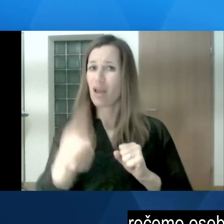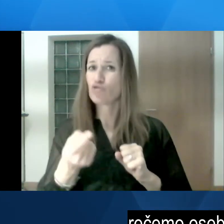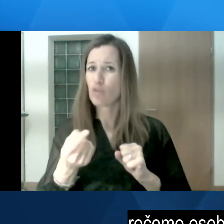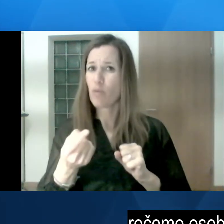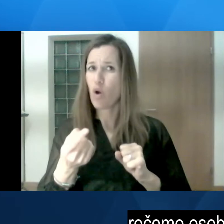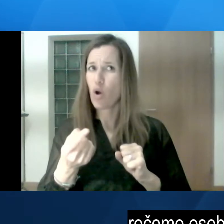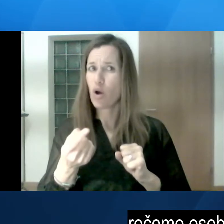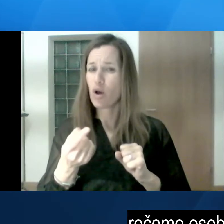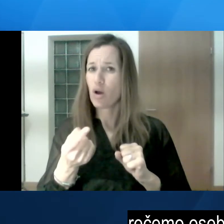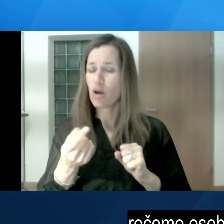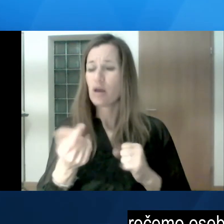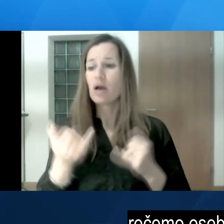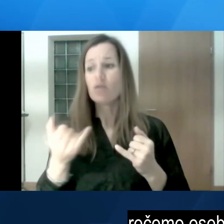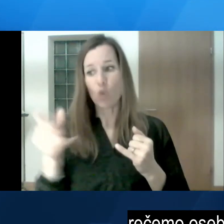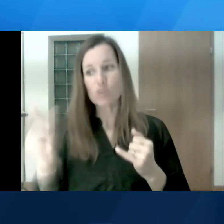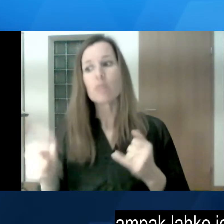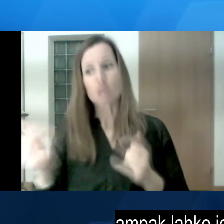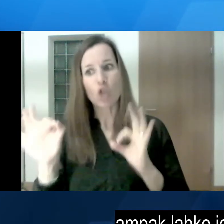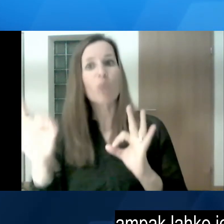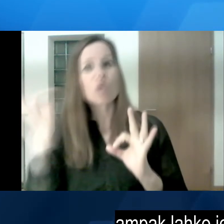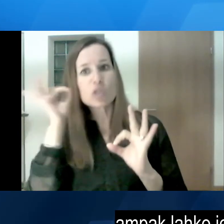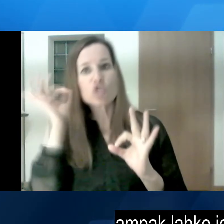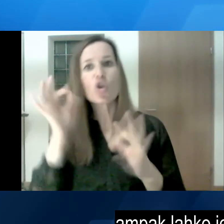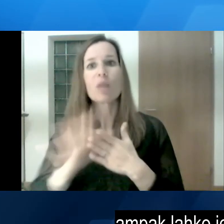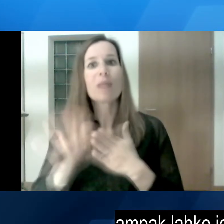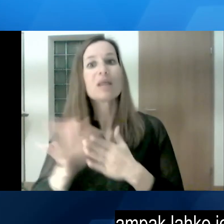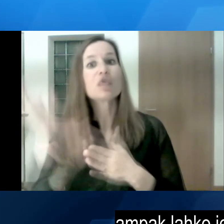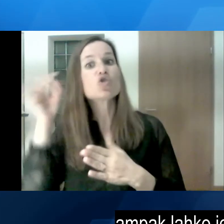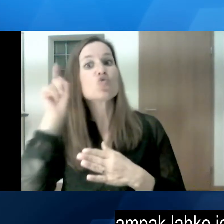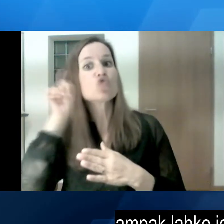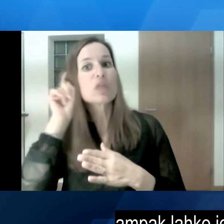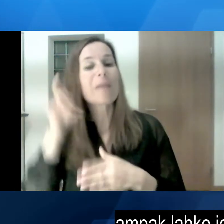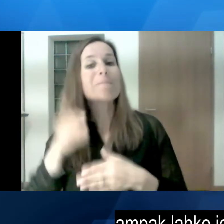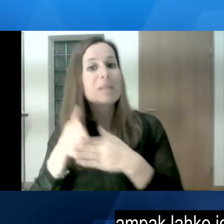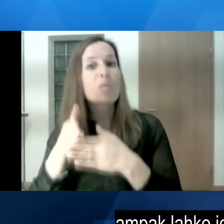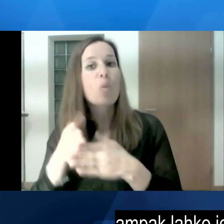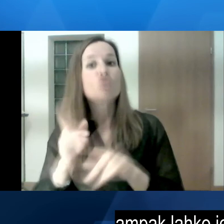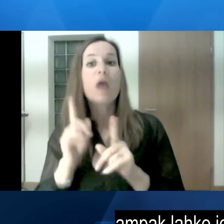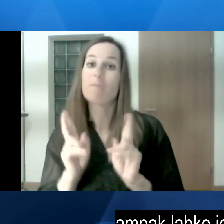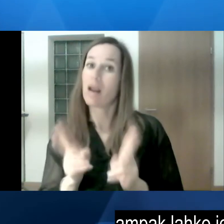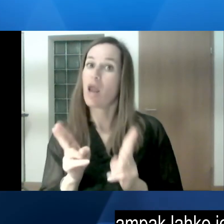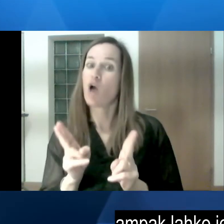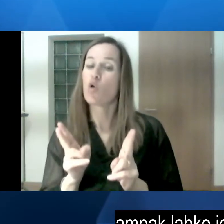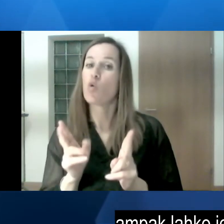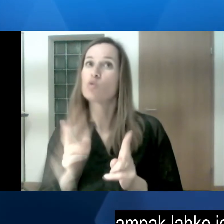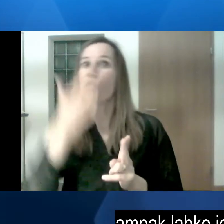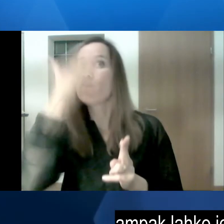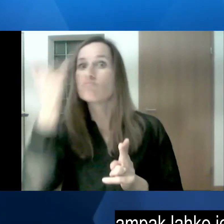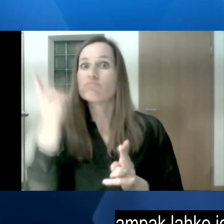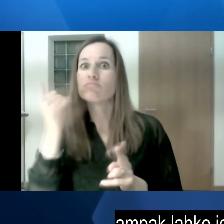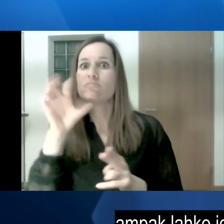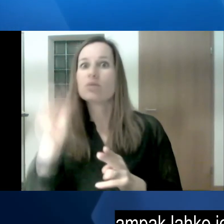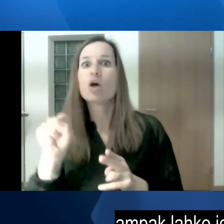dobro slišna, uporabljate slušni pripomoček, ampak lahko je prezrto hudo obolenje, ki bi